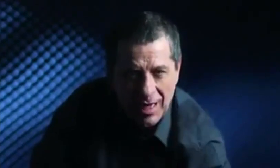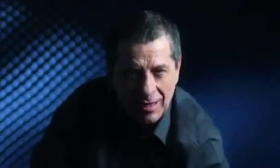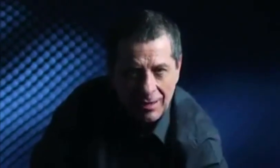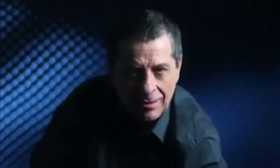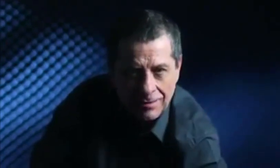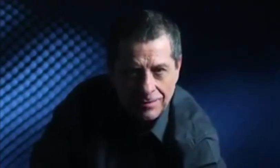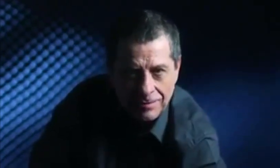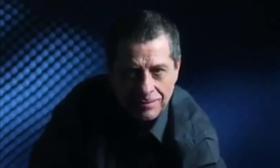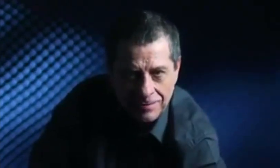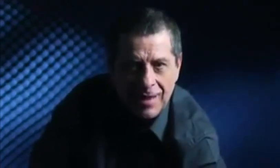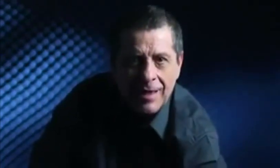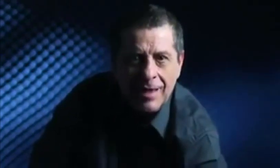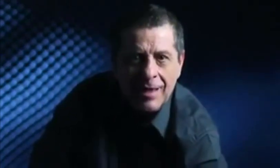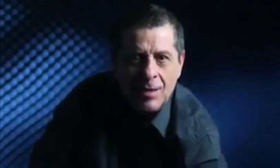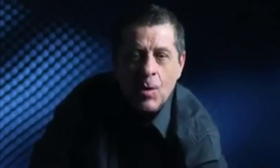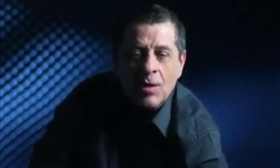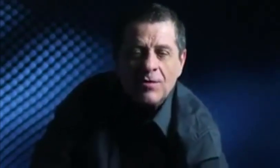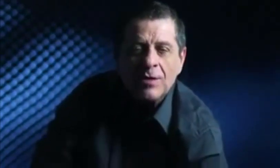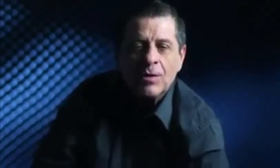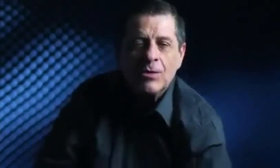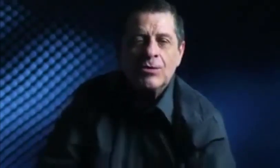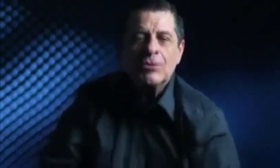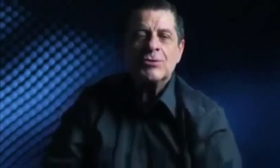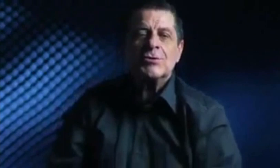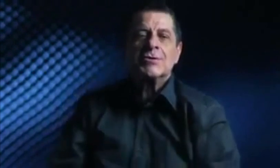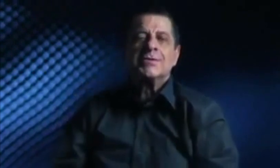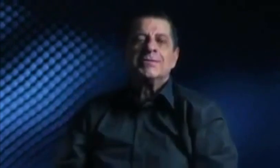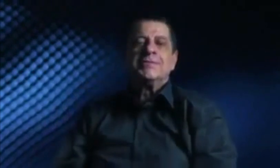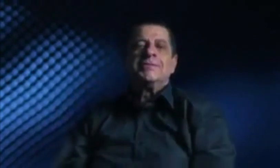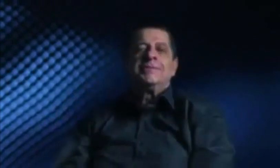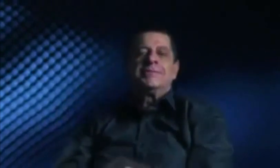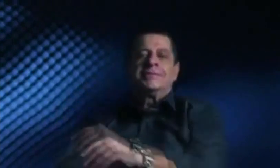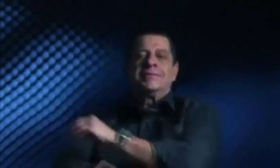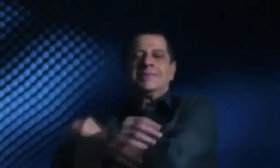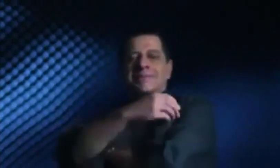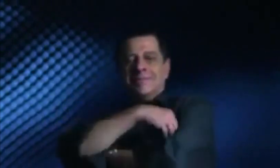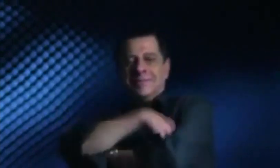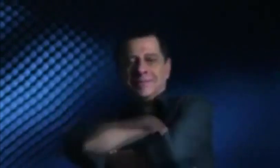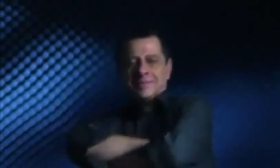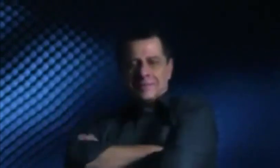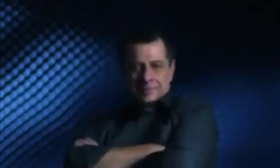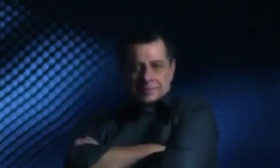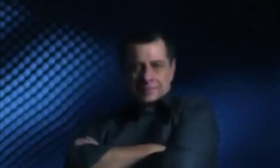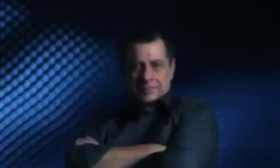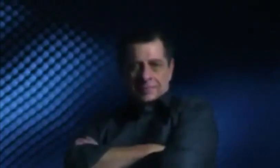Seja um milagre. Bom evento a todos.